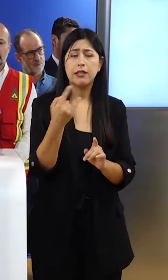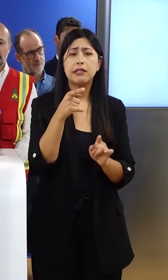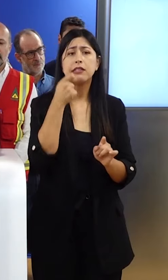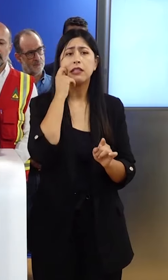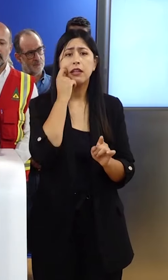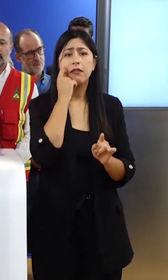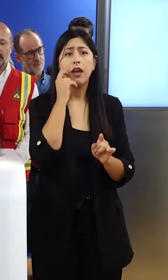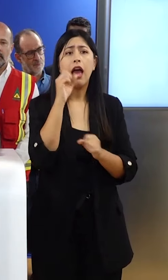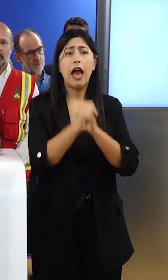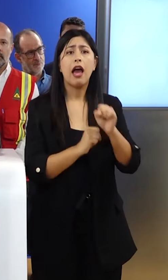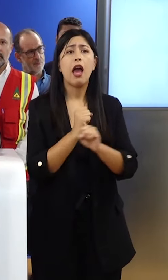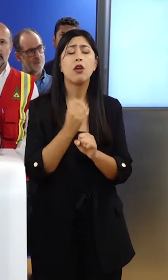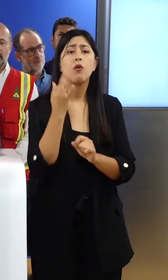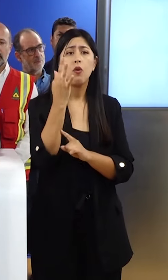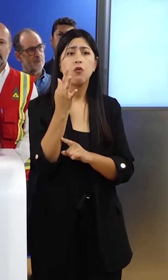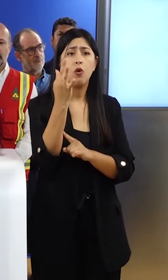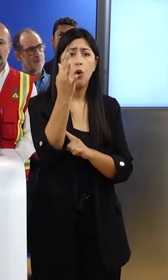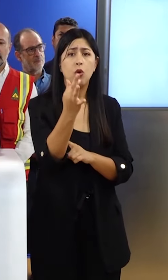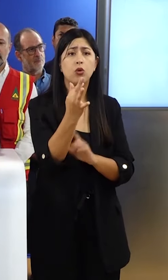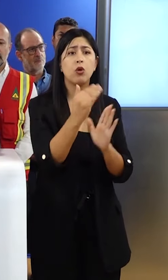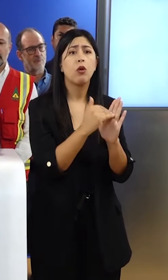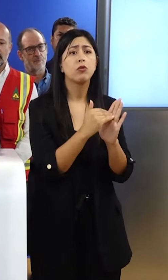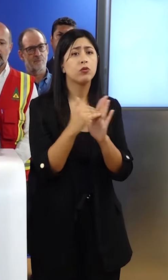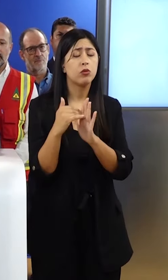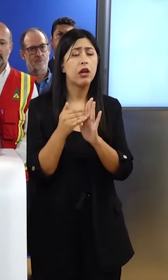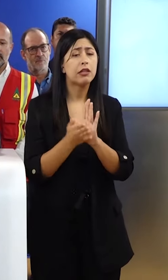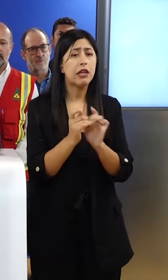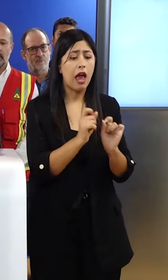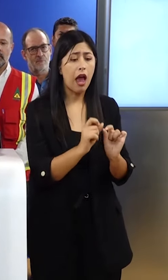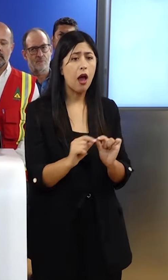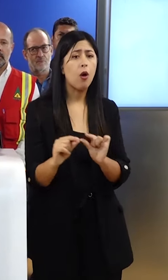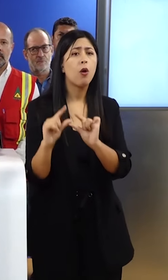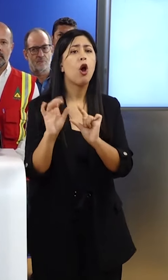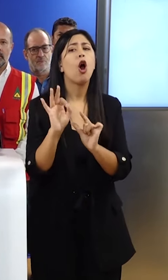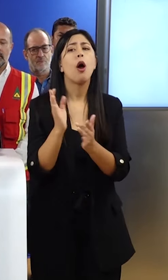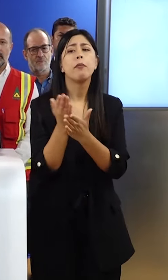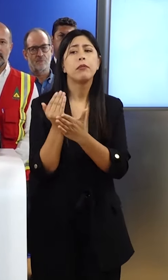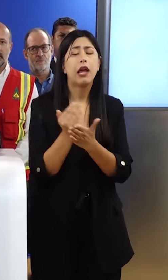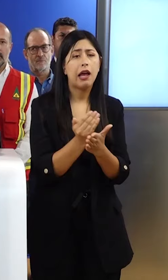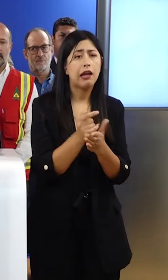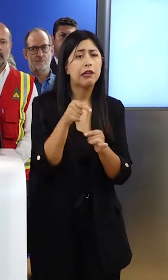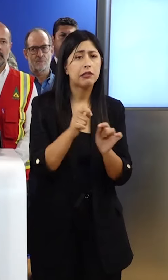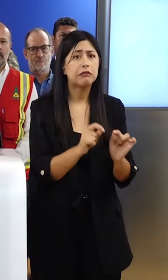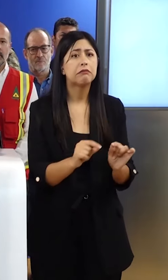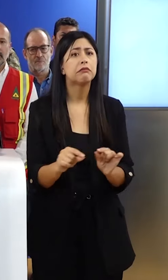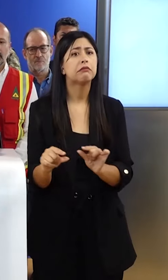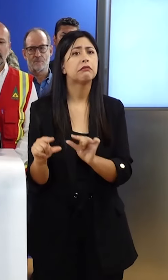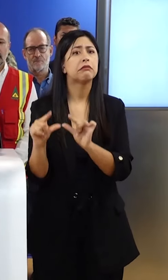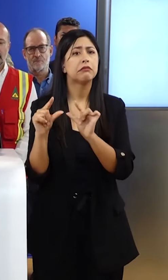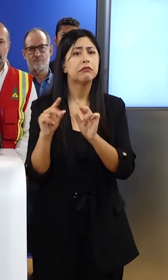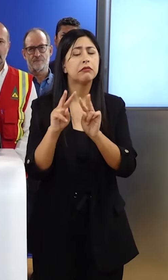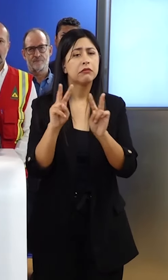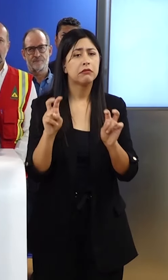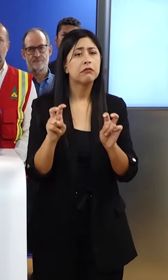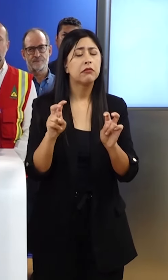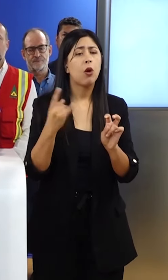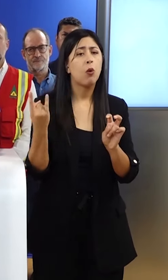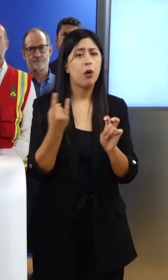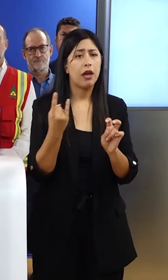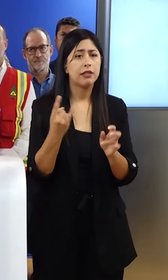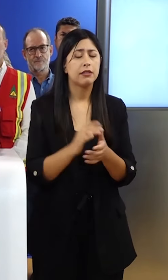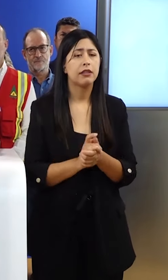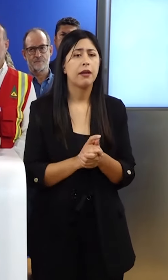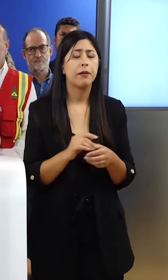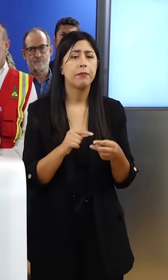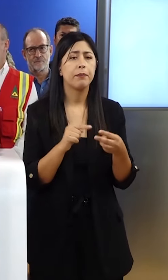significar que para años futuros también se va a seguir aumentando o hay un plan de que esto siga aumentando en torno a estas